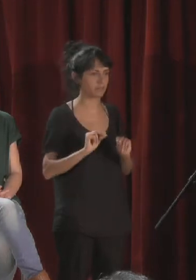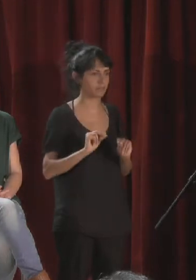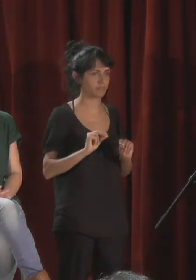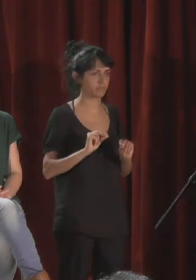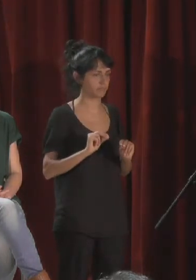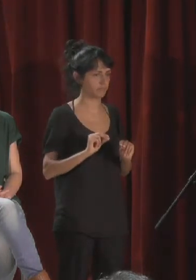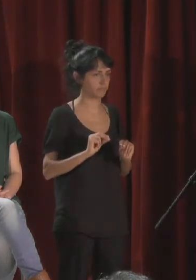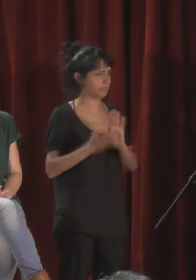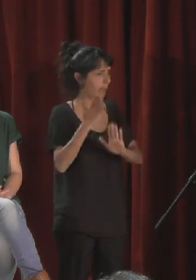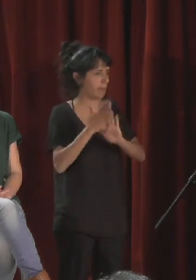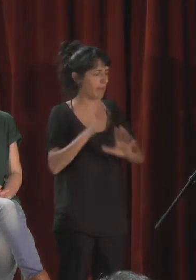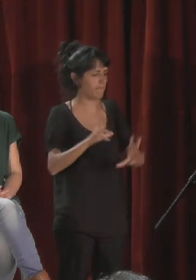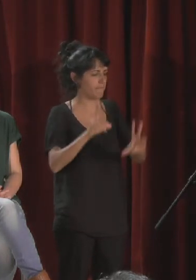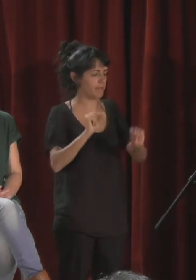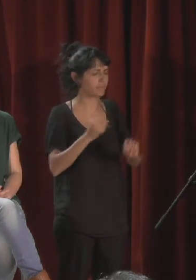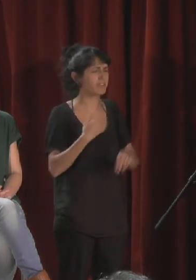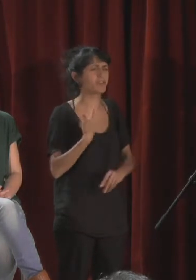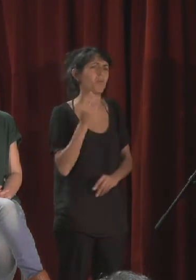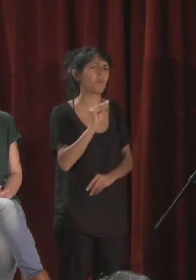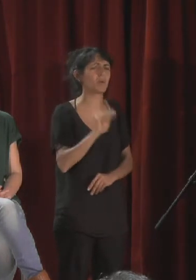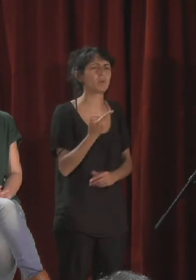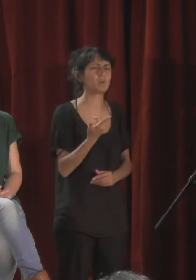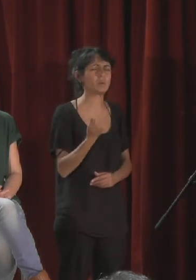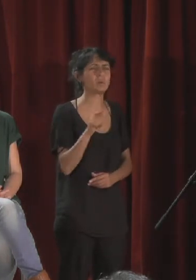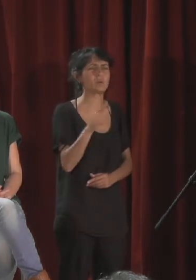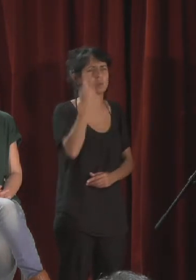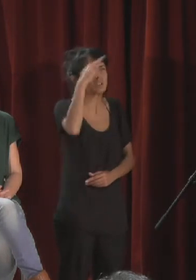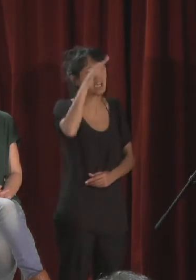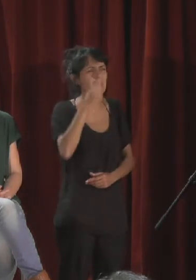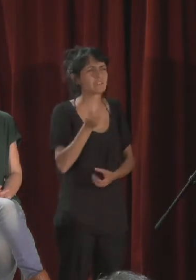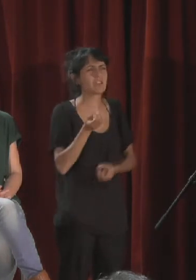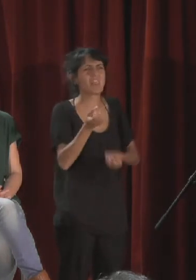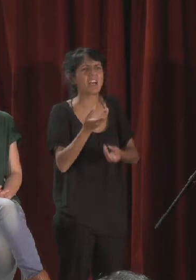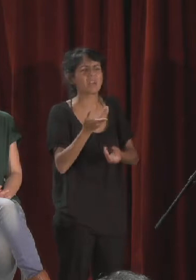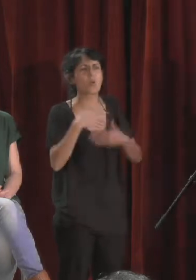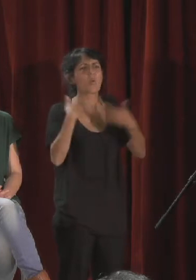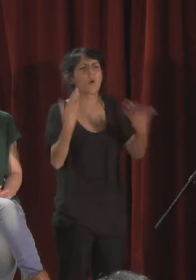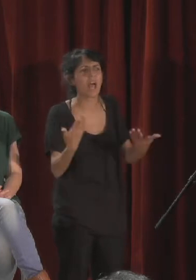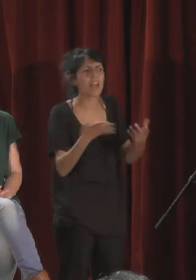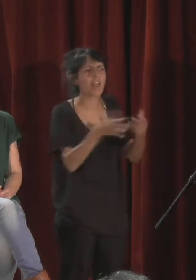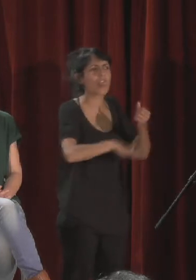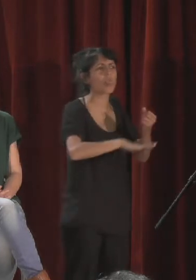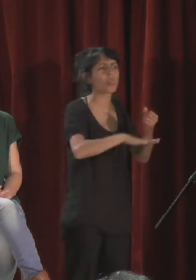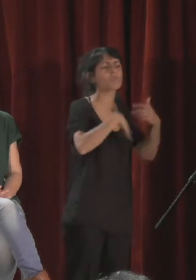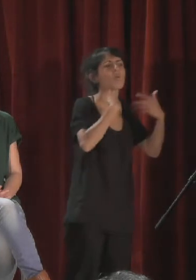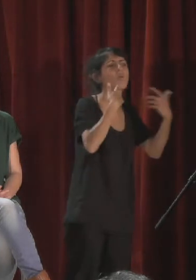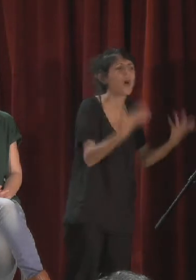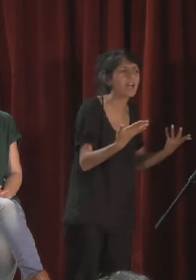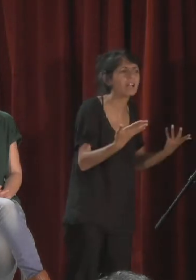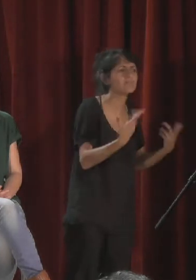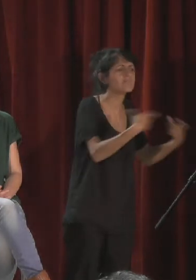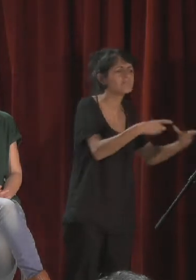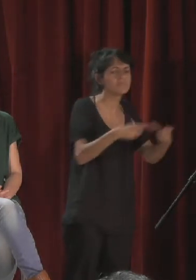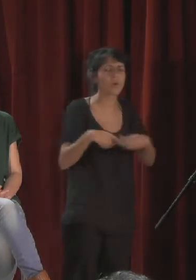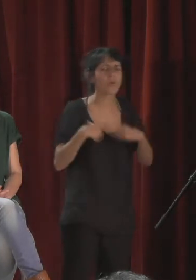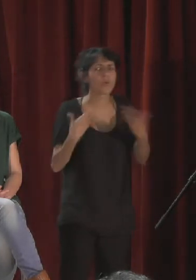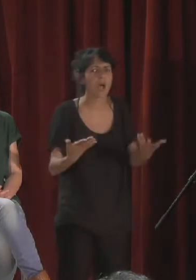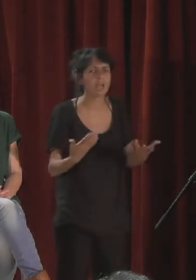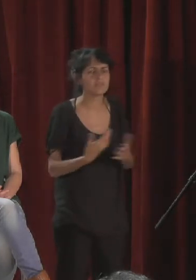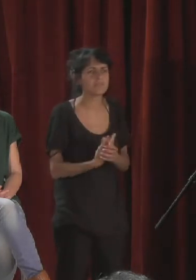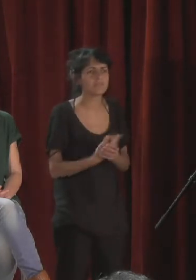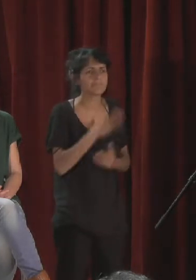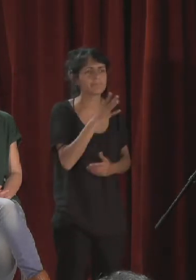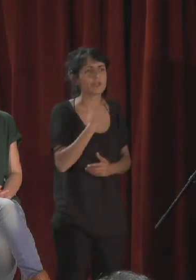parámetro? Que dato? En que área estamos saindo da crise? Sabedes como están facendo